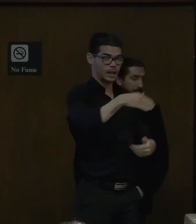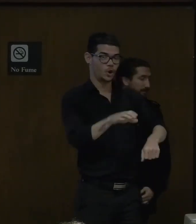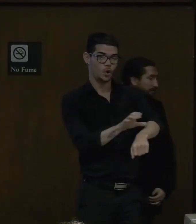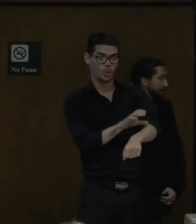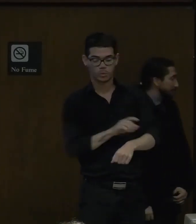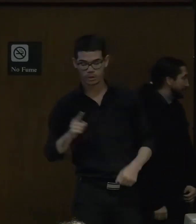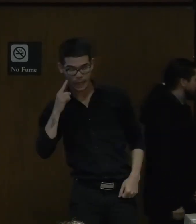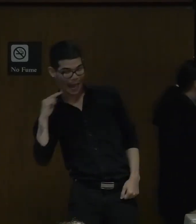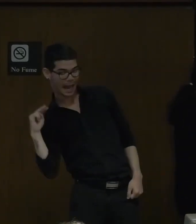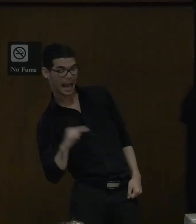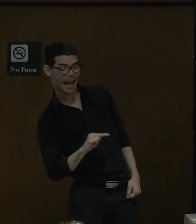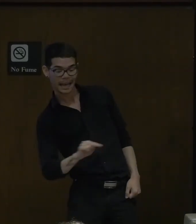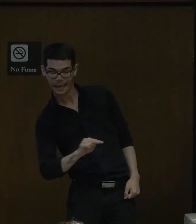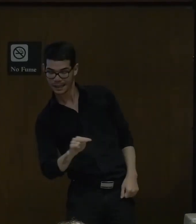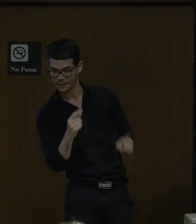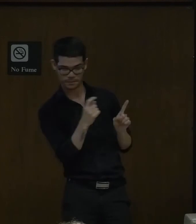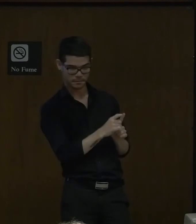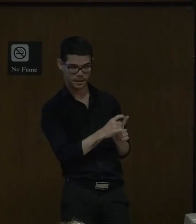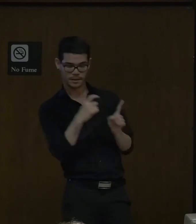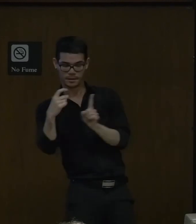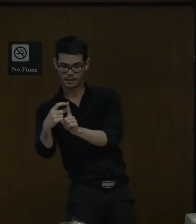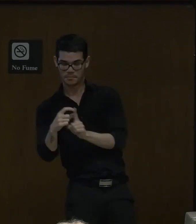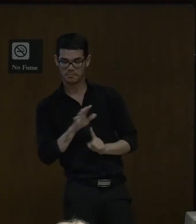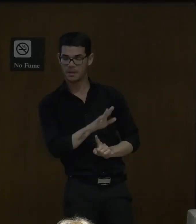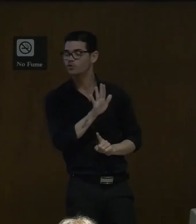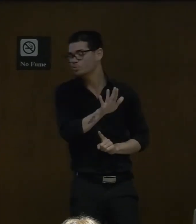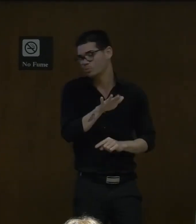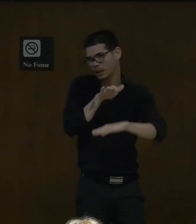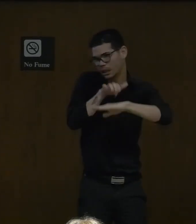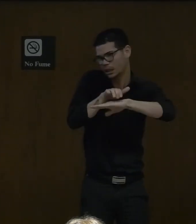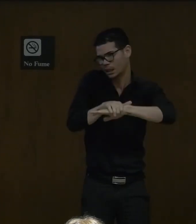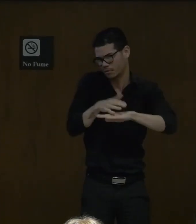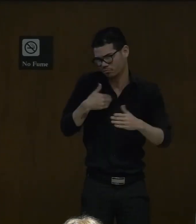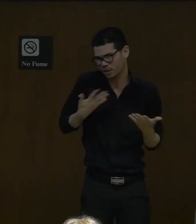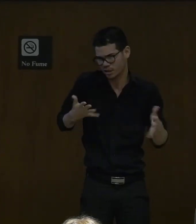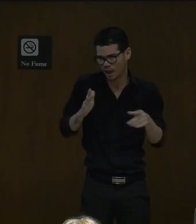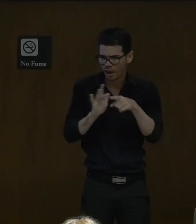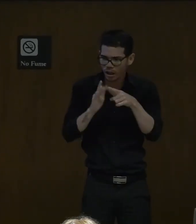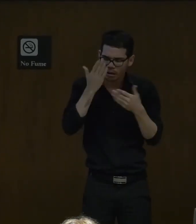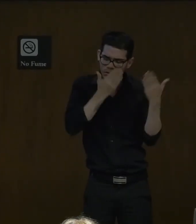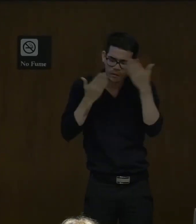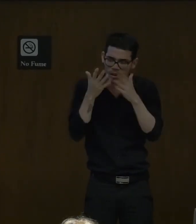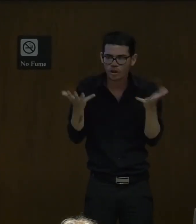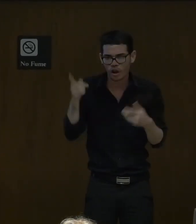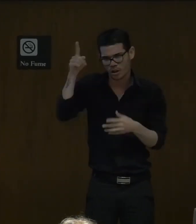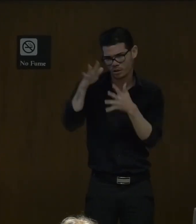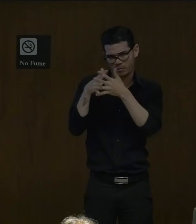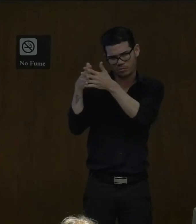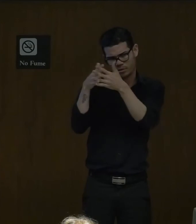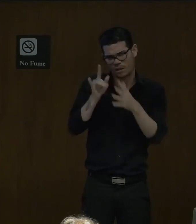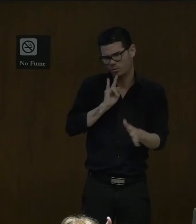en una computadora, en inglés, ¿no? Porque este experimento se hizo en Estados Unidos, pero el mismo experimento se ha